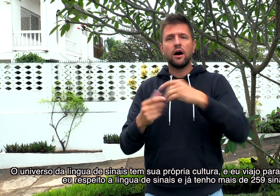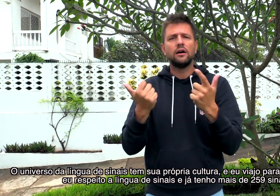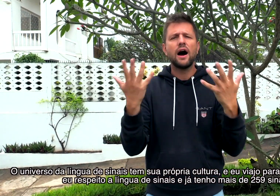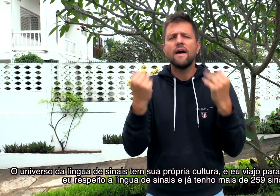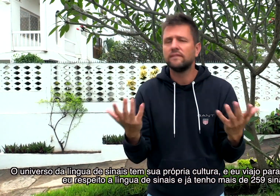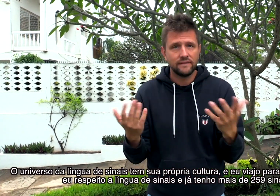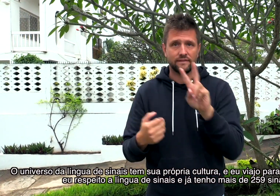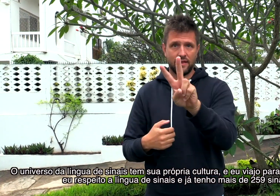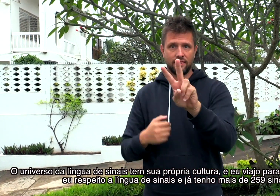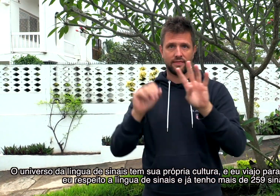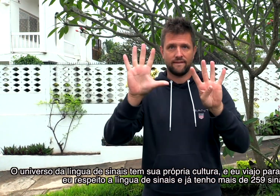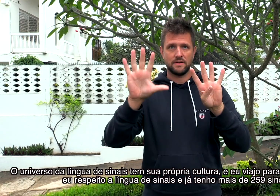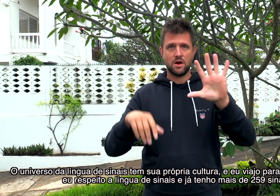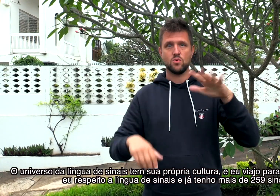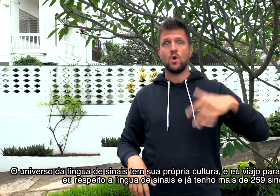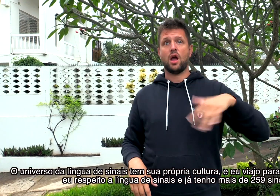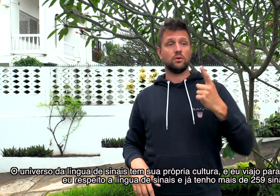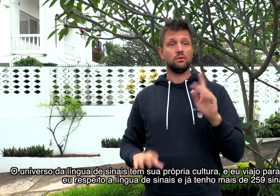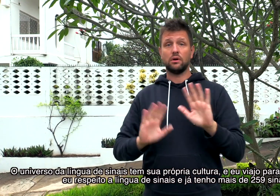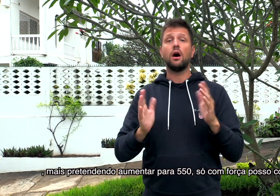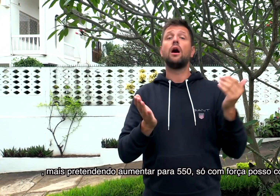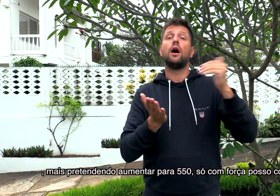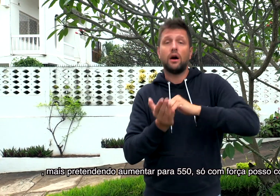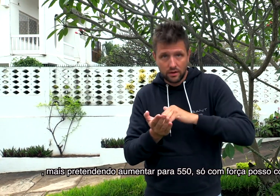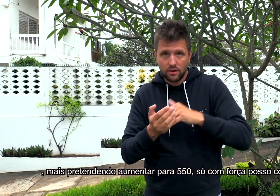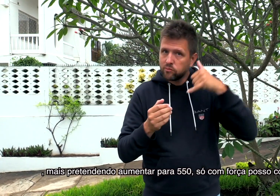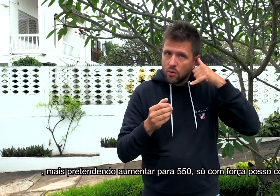Eu respeito a língua de sinais e já tenho mais de